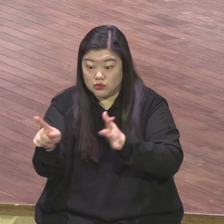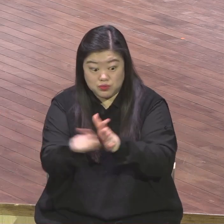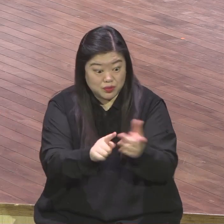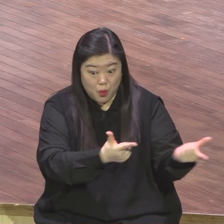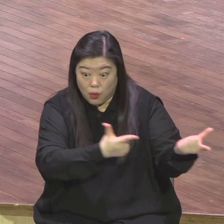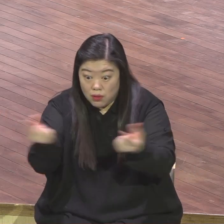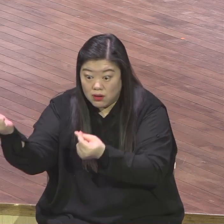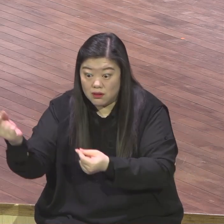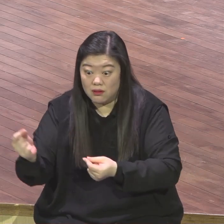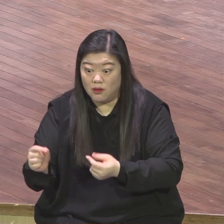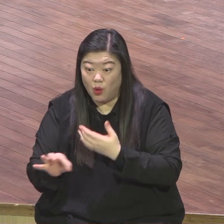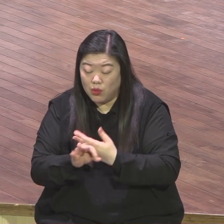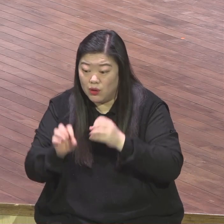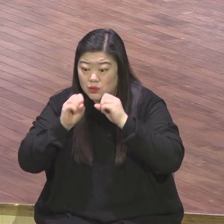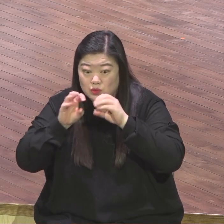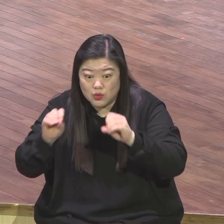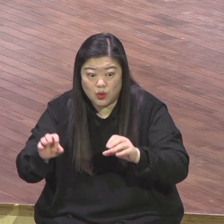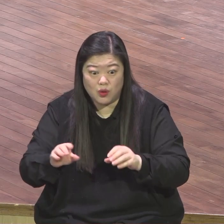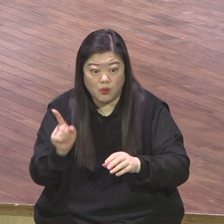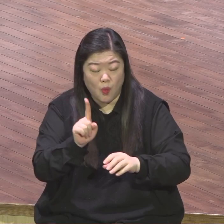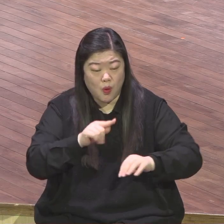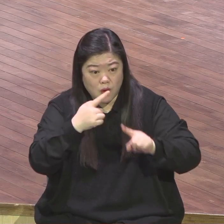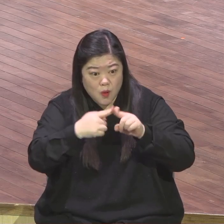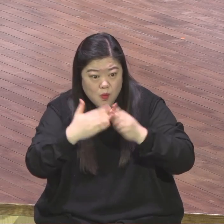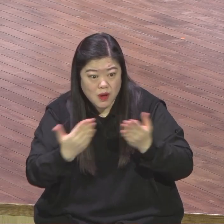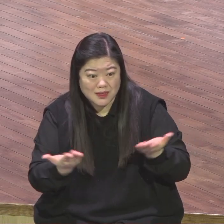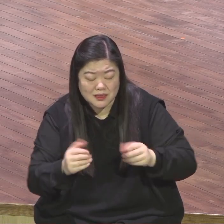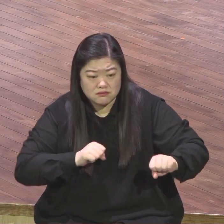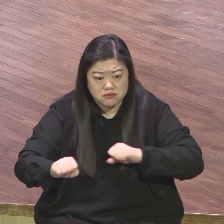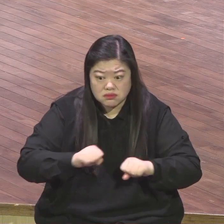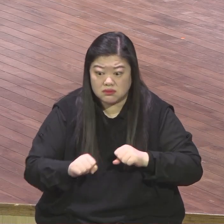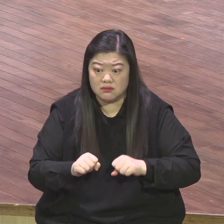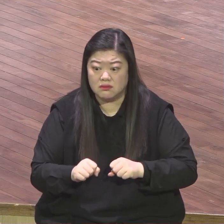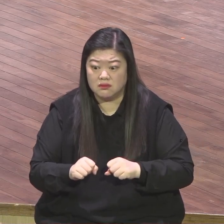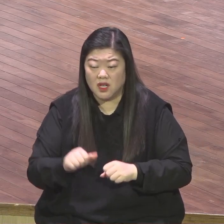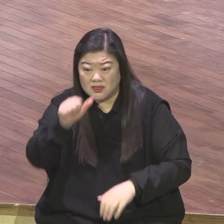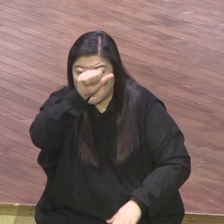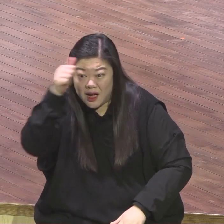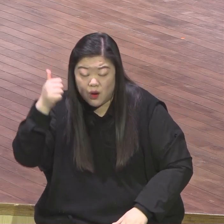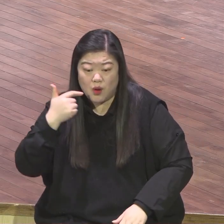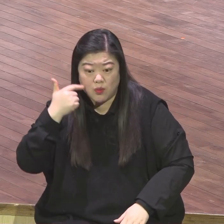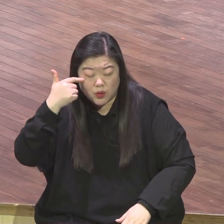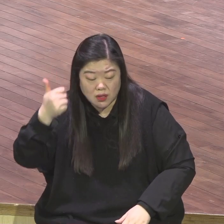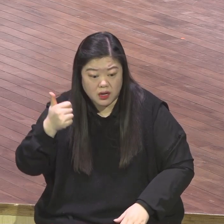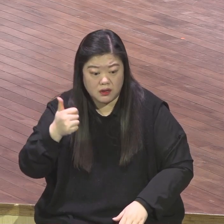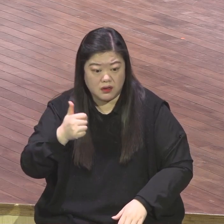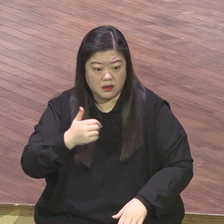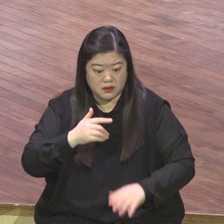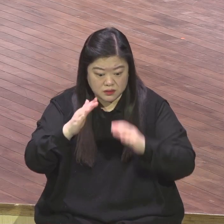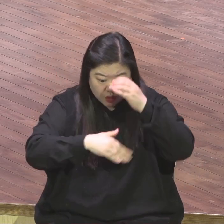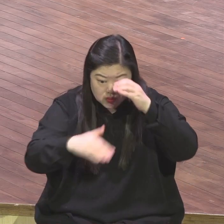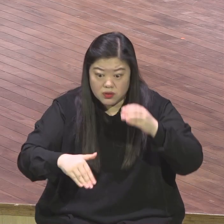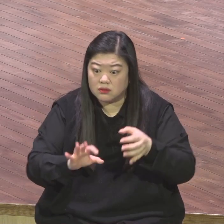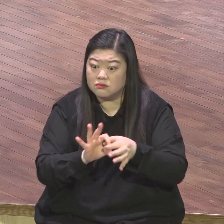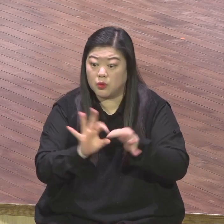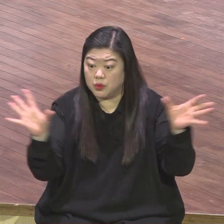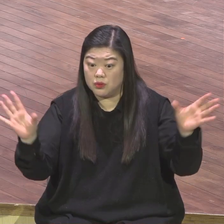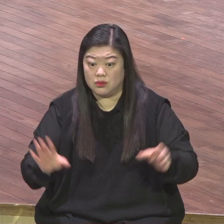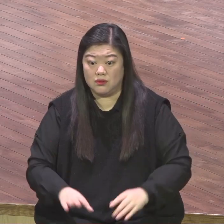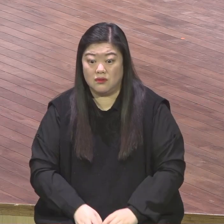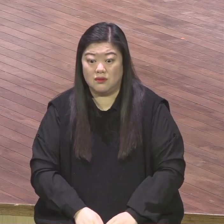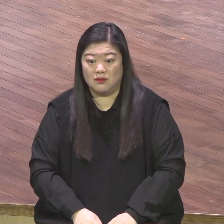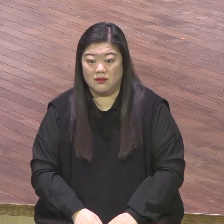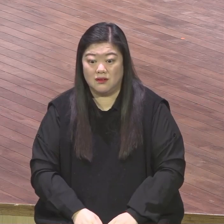믿으면서 하나님 앞에서 날마다 수십 년이 지난 지금도 바울은 계속해서 그 그리스도